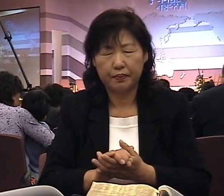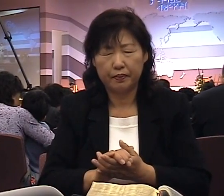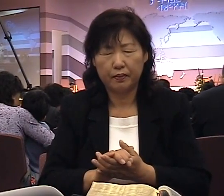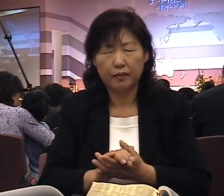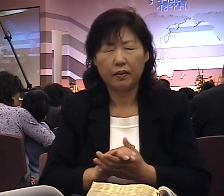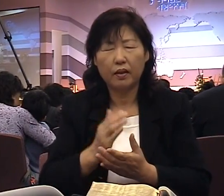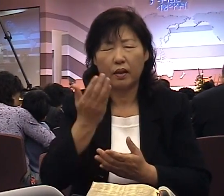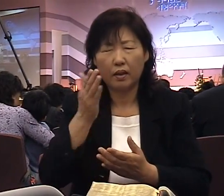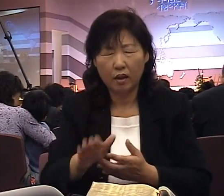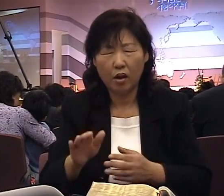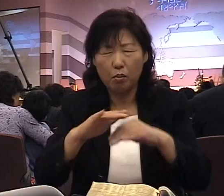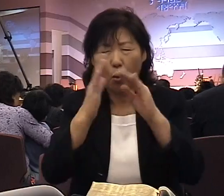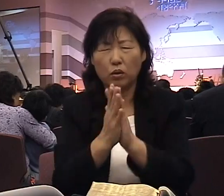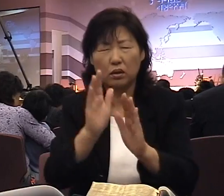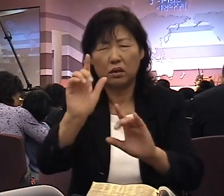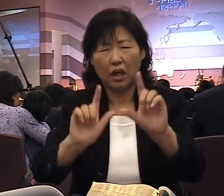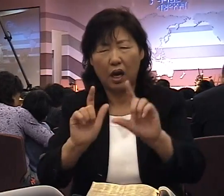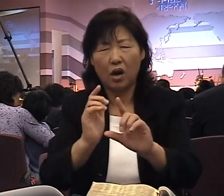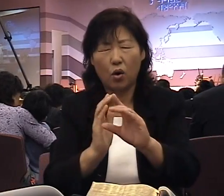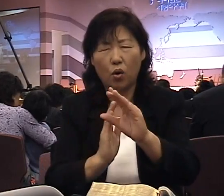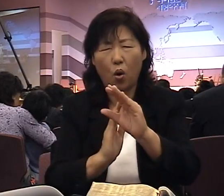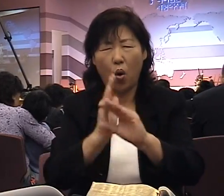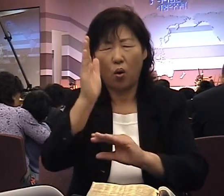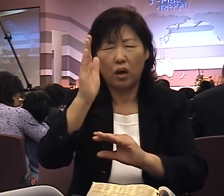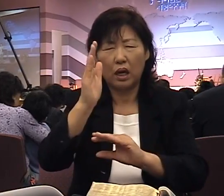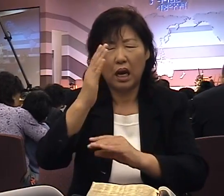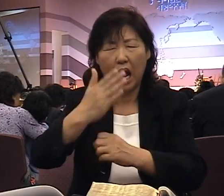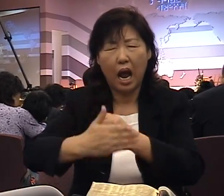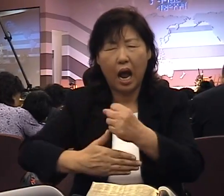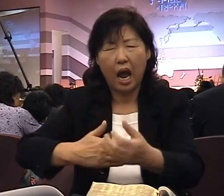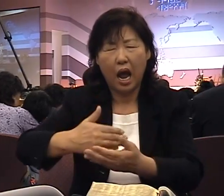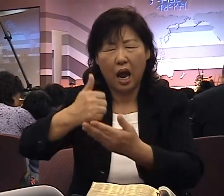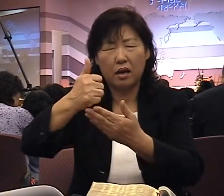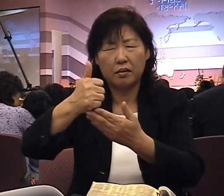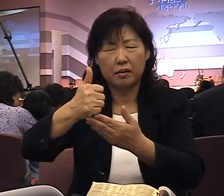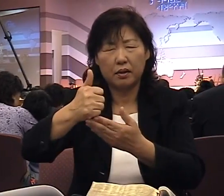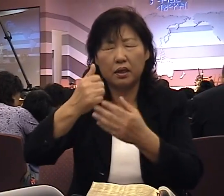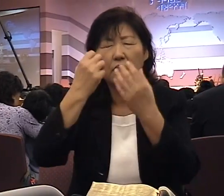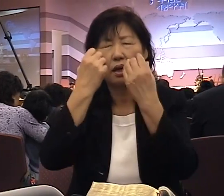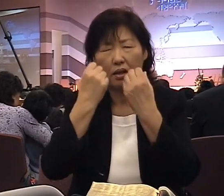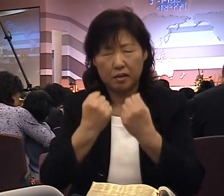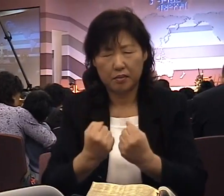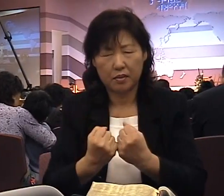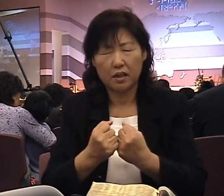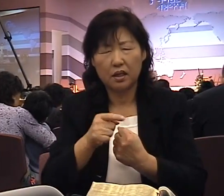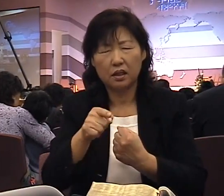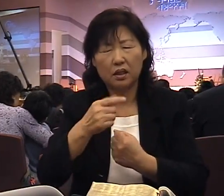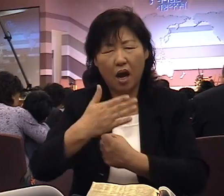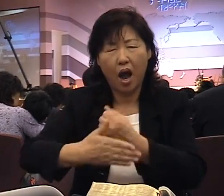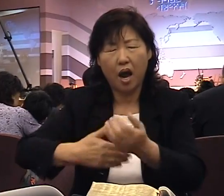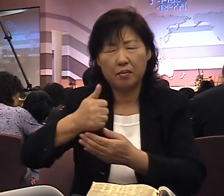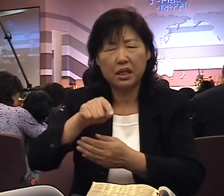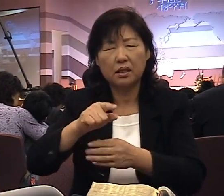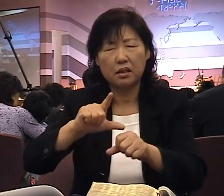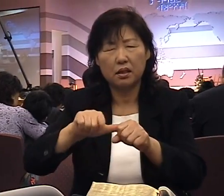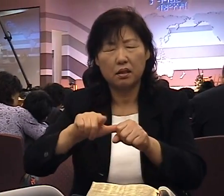그런데 이 모든 상황 위에 오버룰링 하시는 하나님이 계십니다. 그 하나님을 이